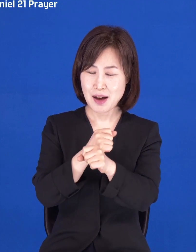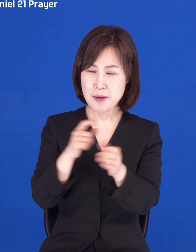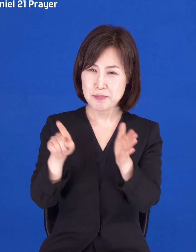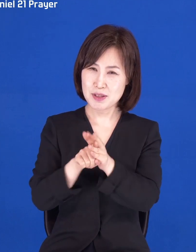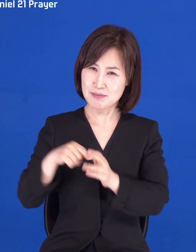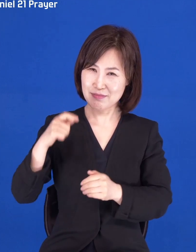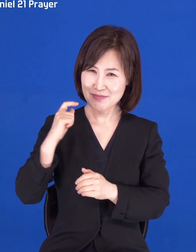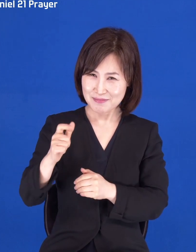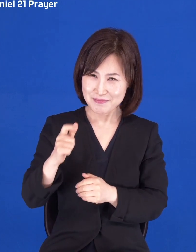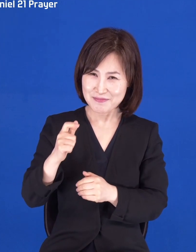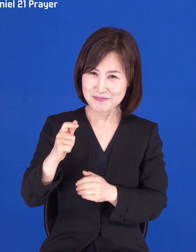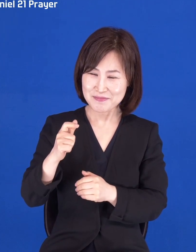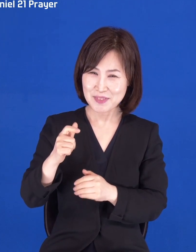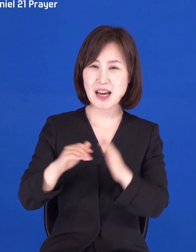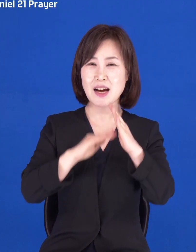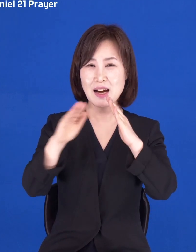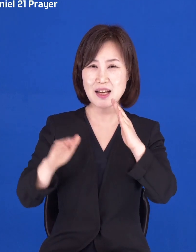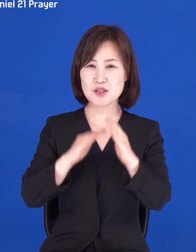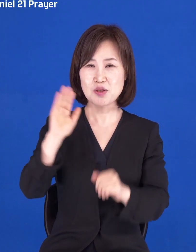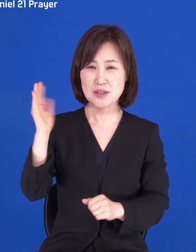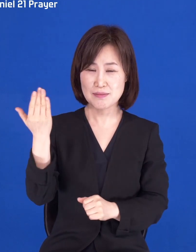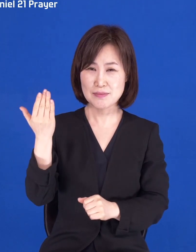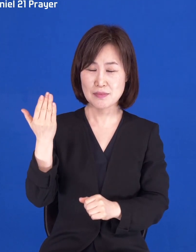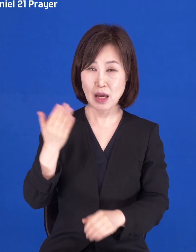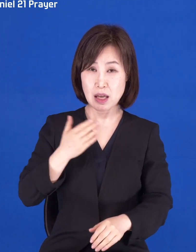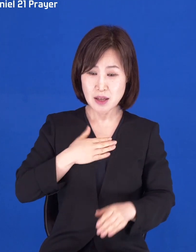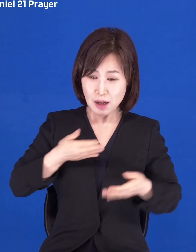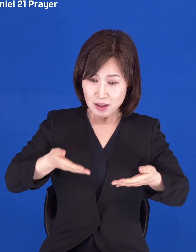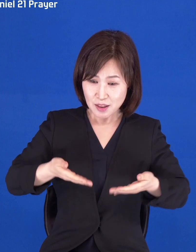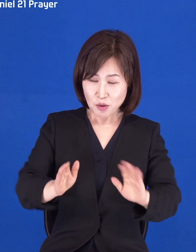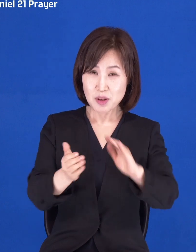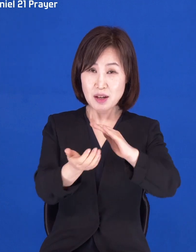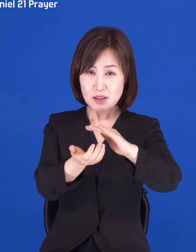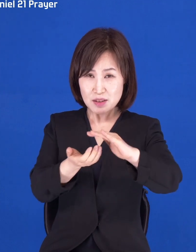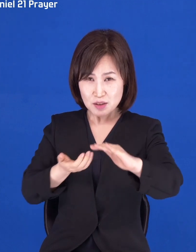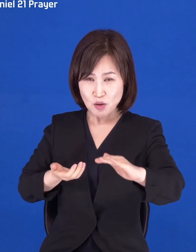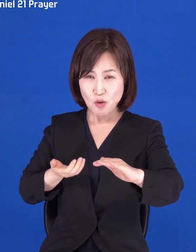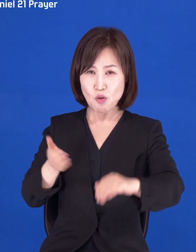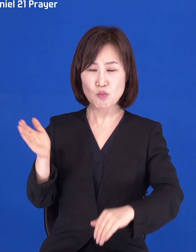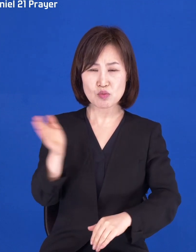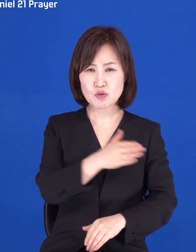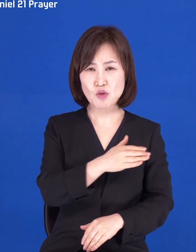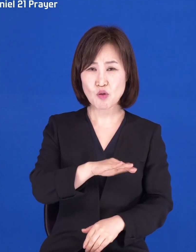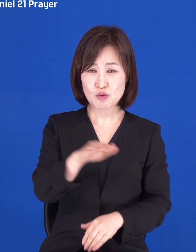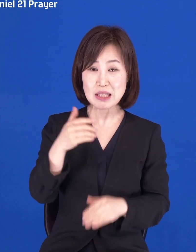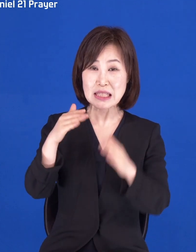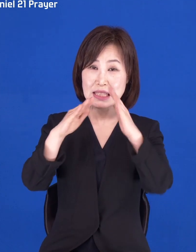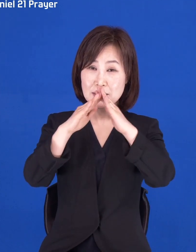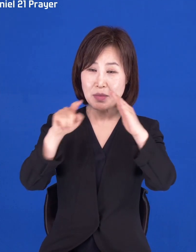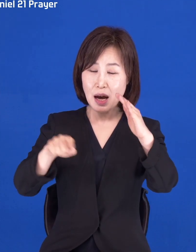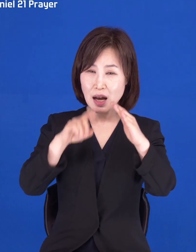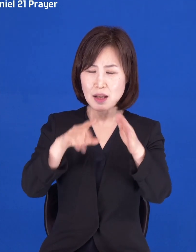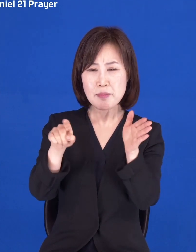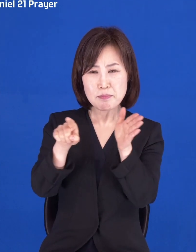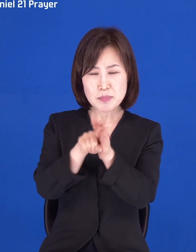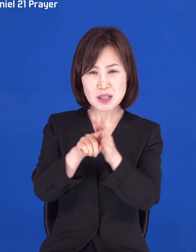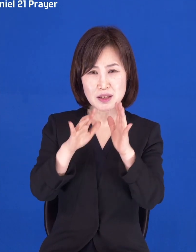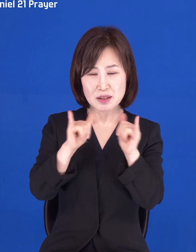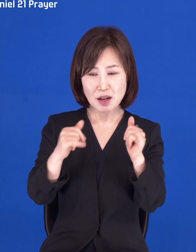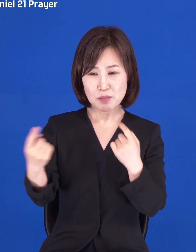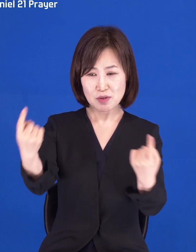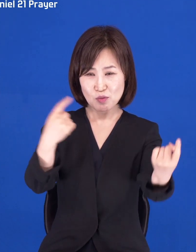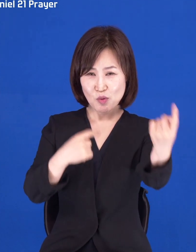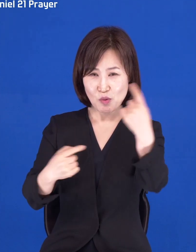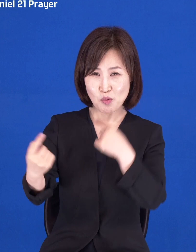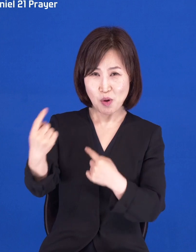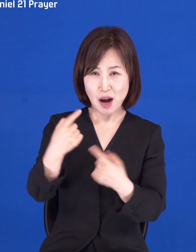되었습니다. 제가 태어나기 전부터 우리 집에는 믿음의 사람들이 오셔서 예배를